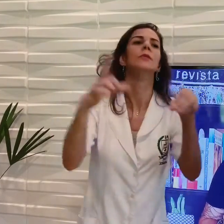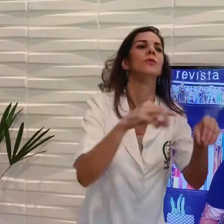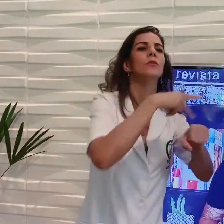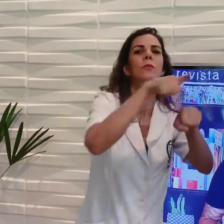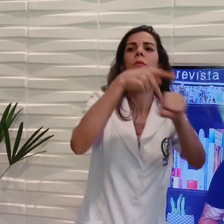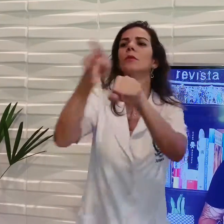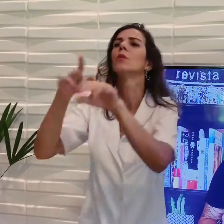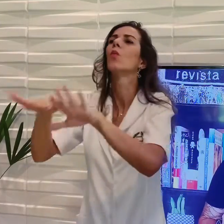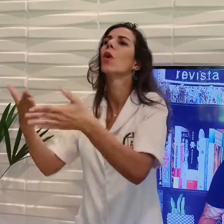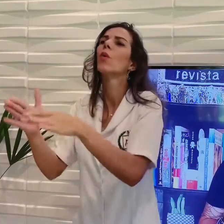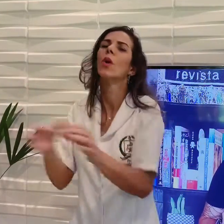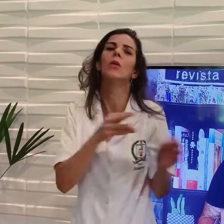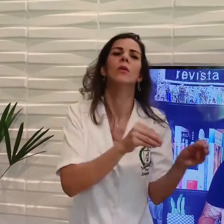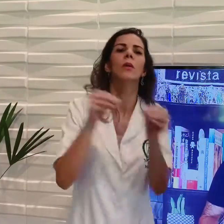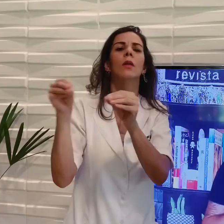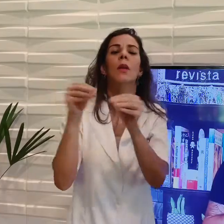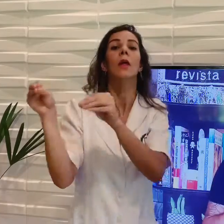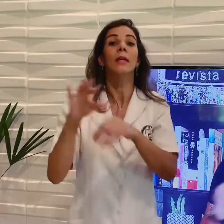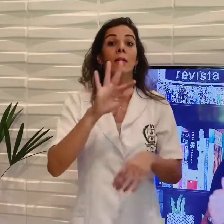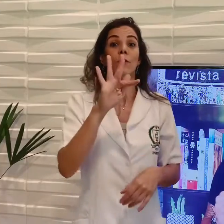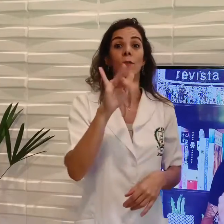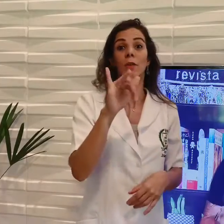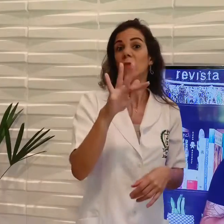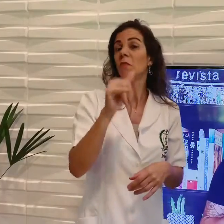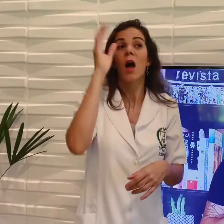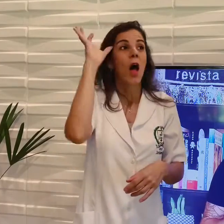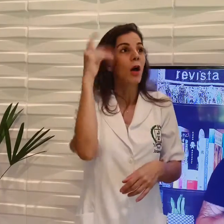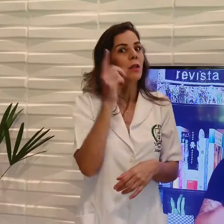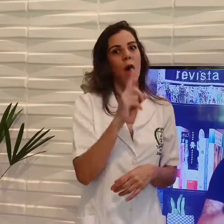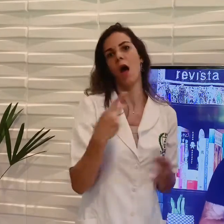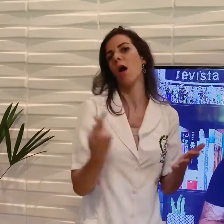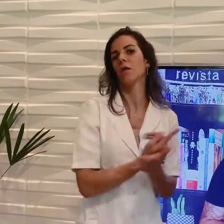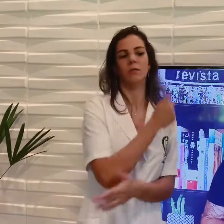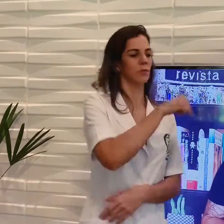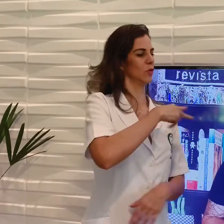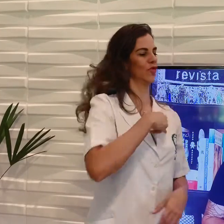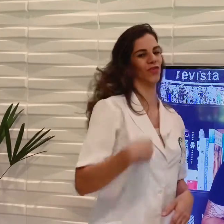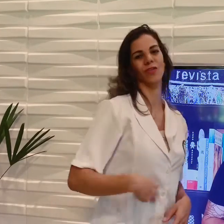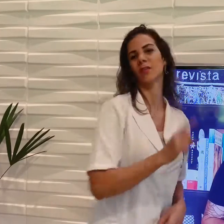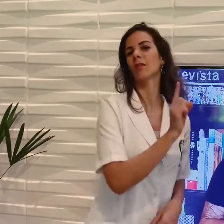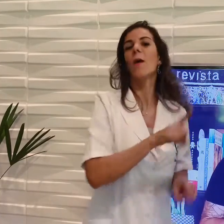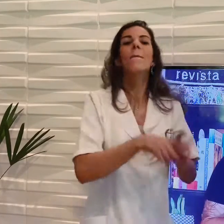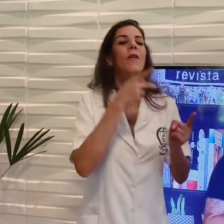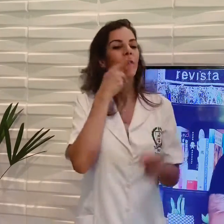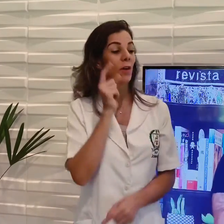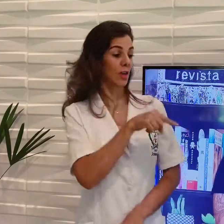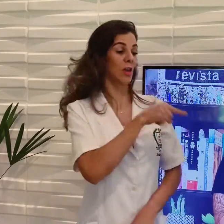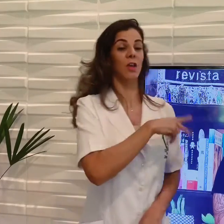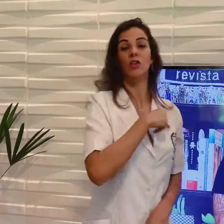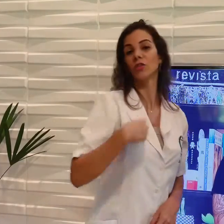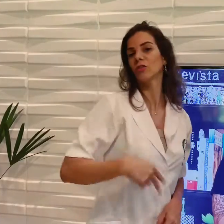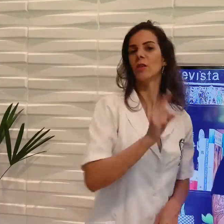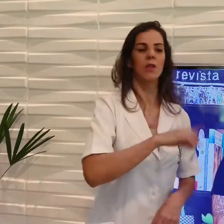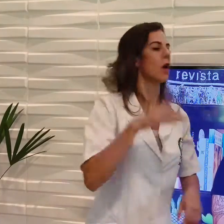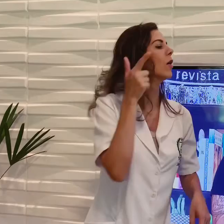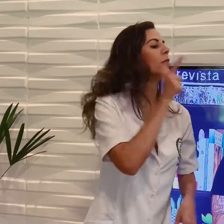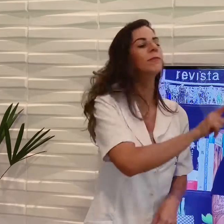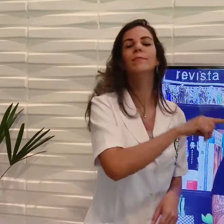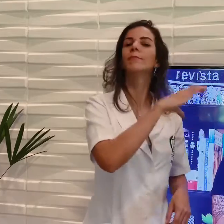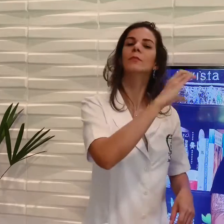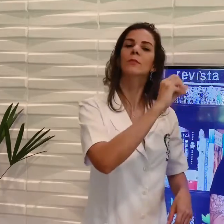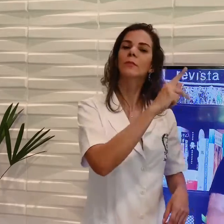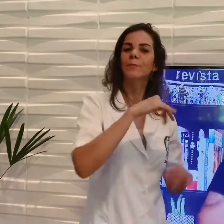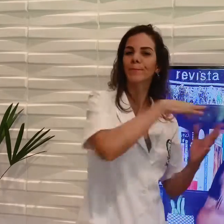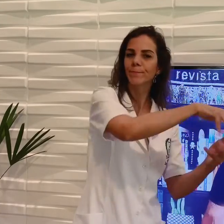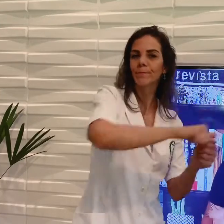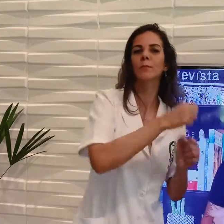maio de 2003, a FIFA decide que não vai rolar na China, mas já automaticamente garante, a China não vai receber a Copa do Mundo em